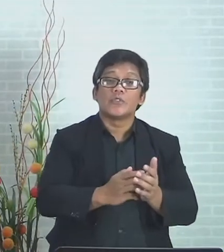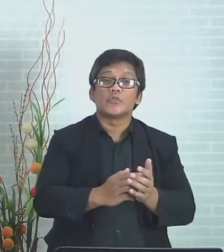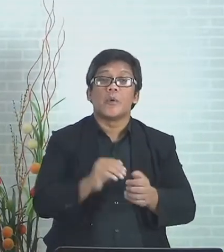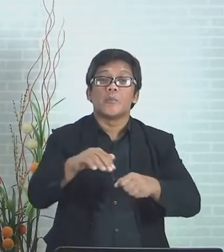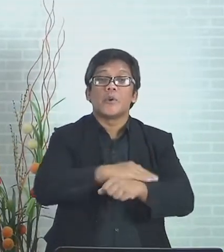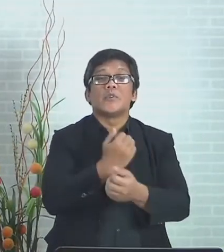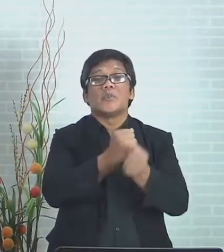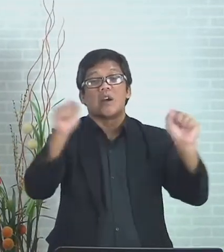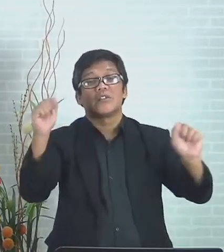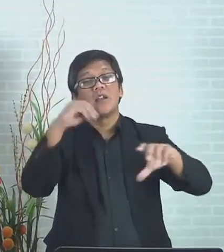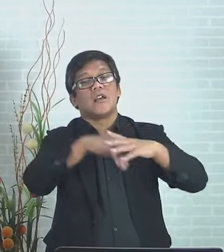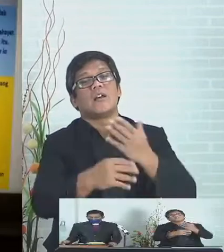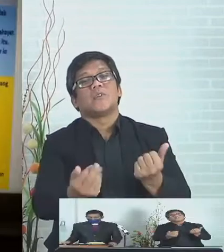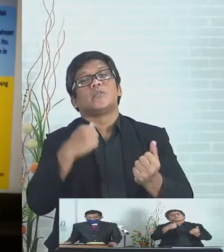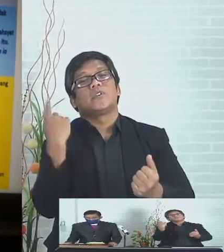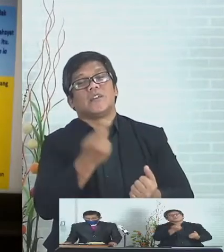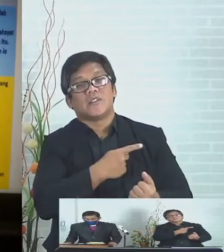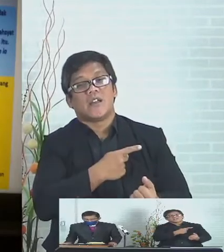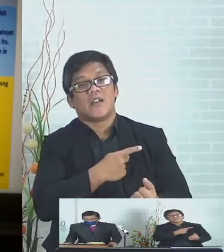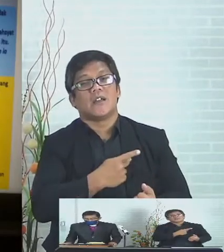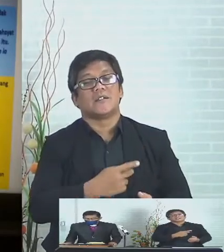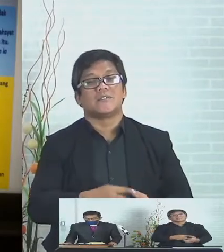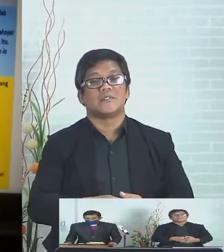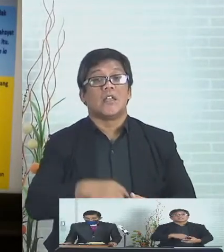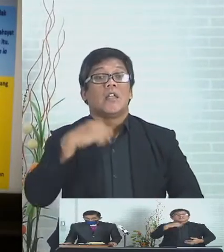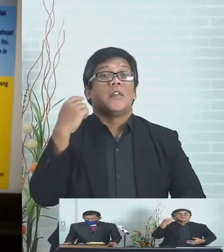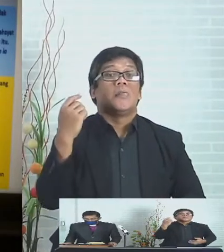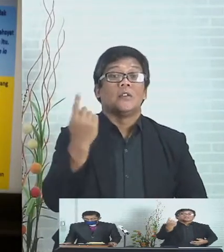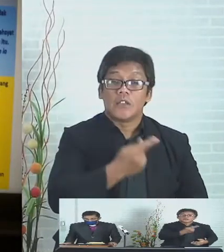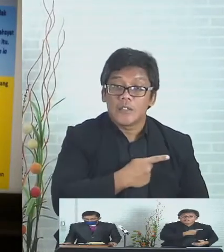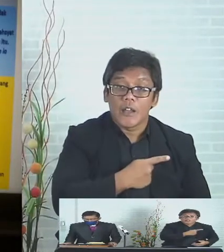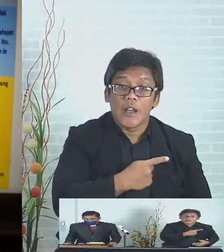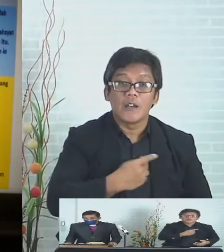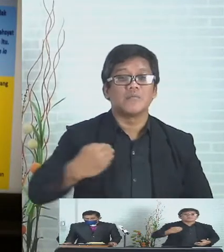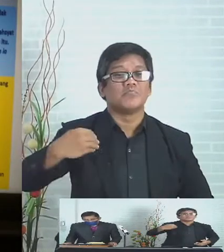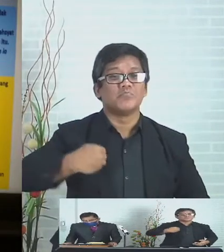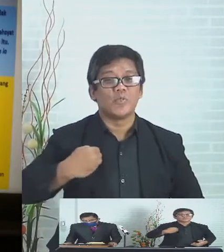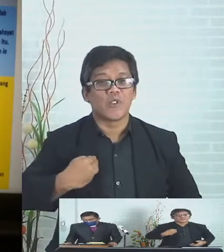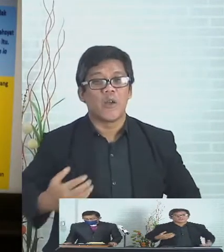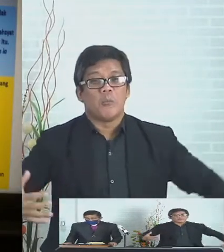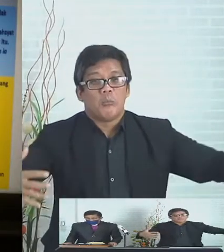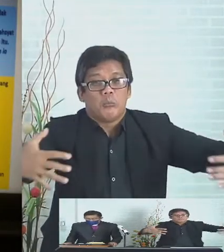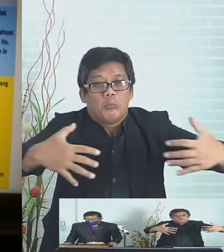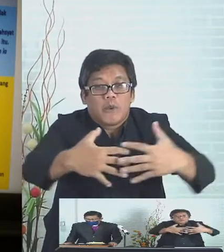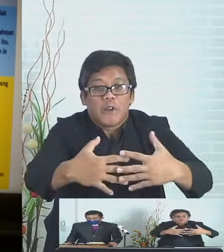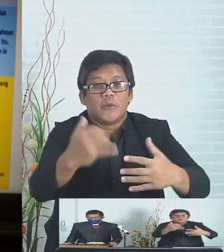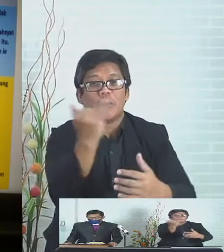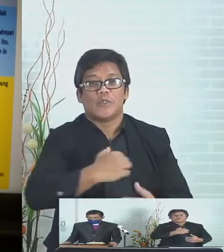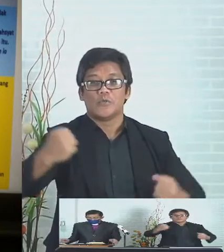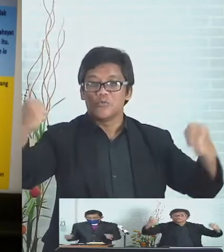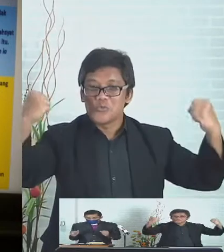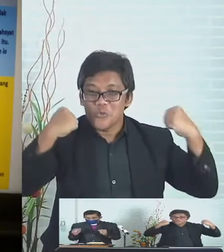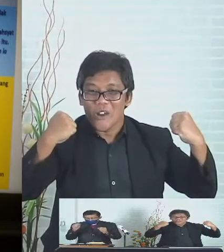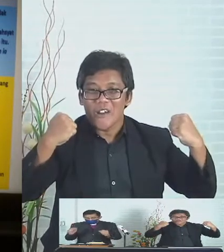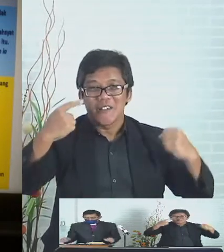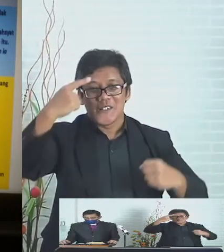kuasa dalam kehidupan kita sesungguhnya kita memiliki perlindungan yang begitu kuat dan luar biasa